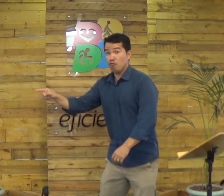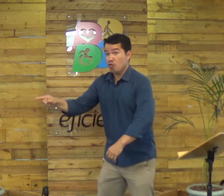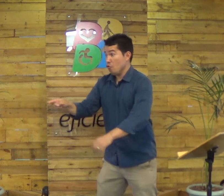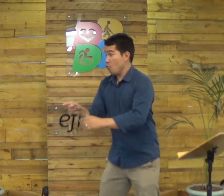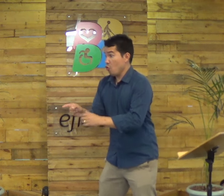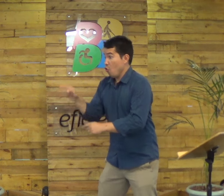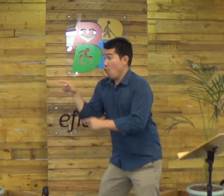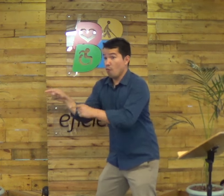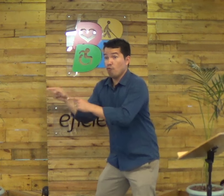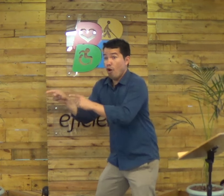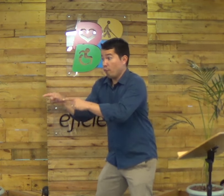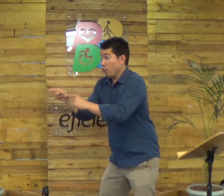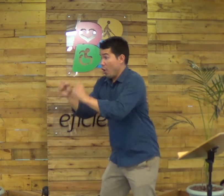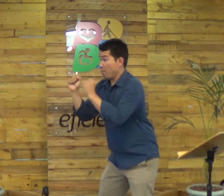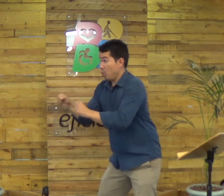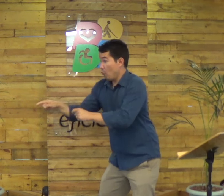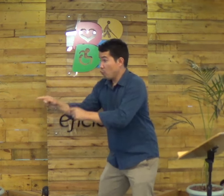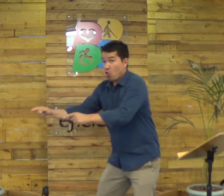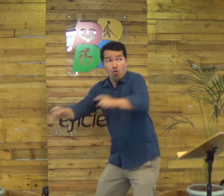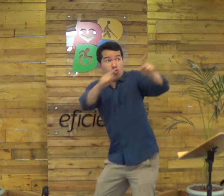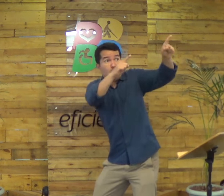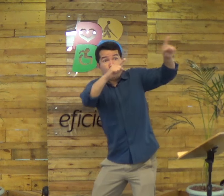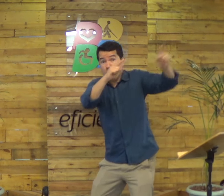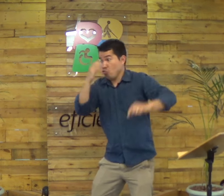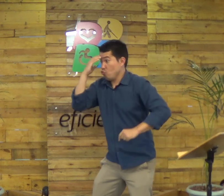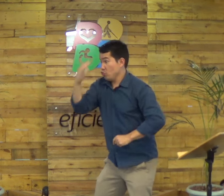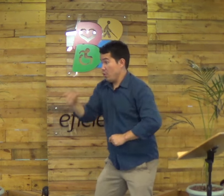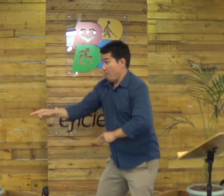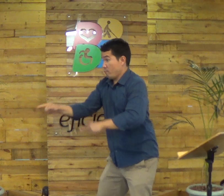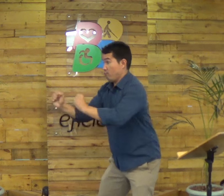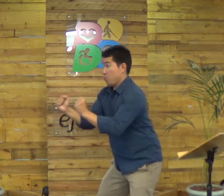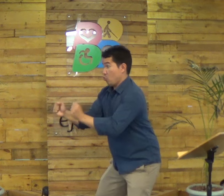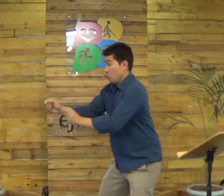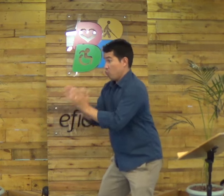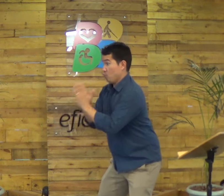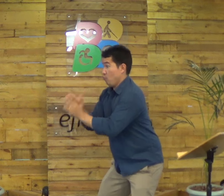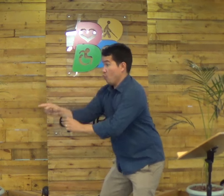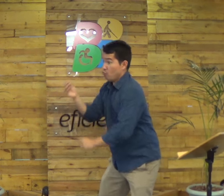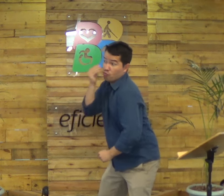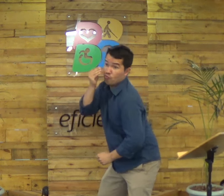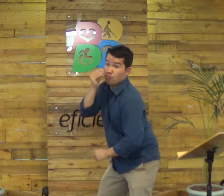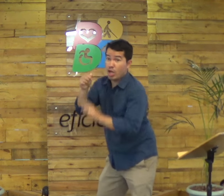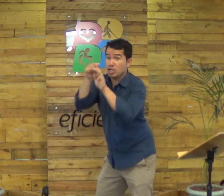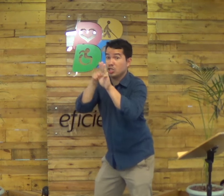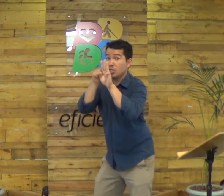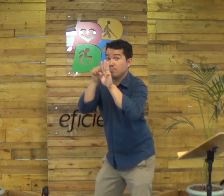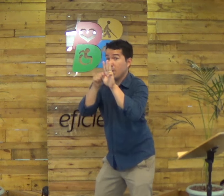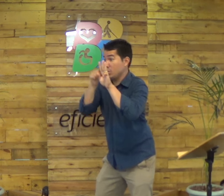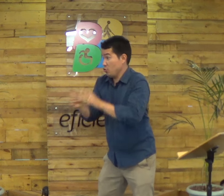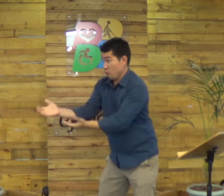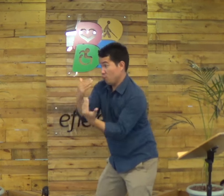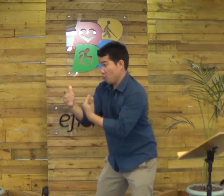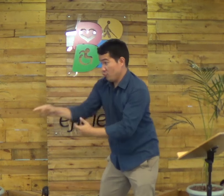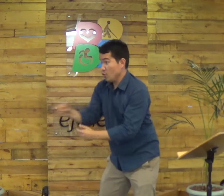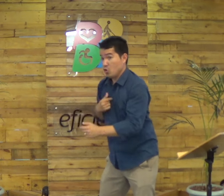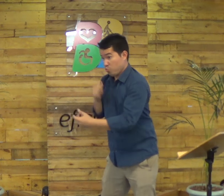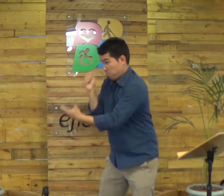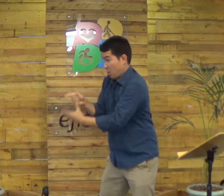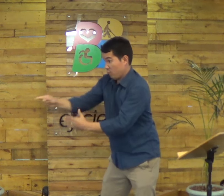Não, porque ó, ó, você pode ir lá pra Curitiba, você pode ir lá, pode ir lá, vai, fica lá pra eles mesmos, só pra ver se você